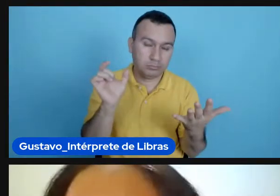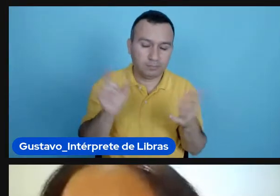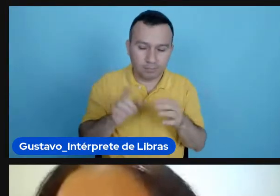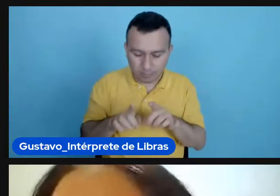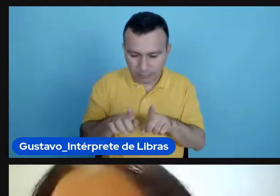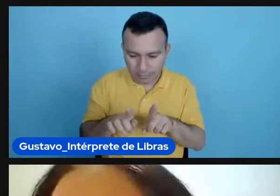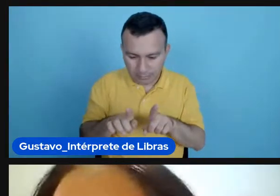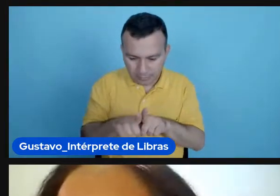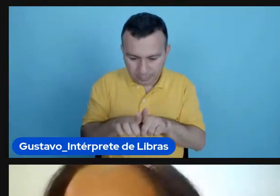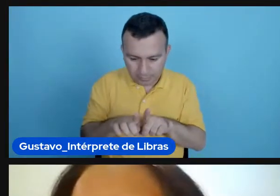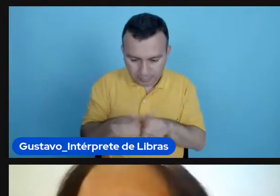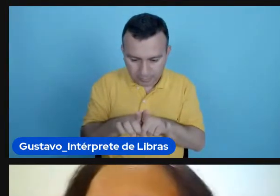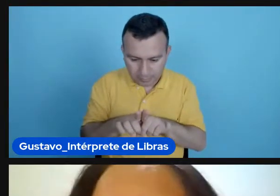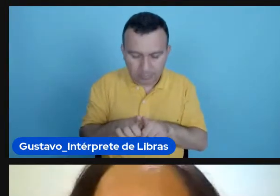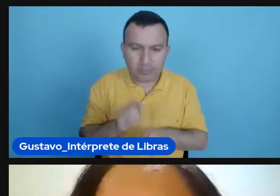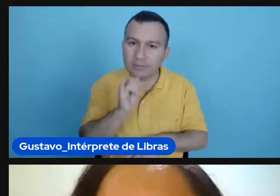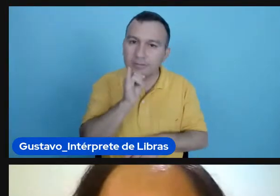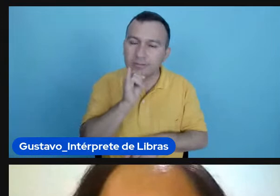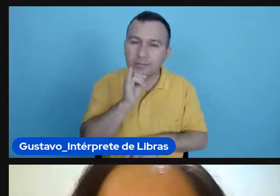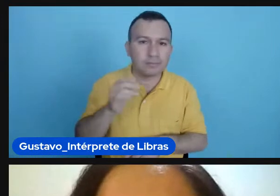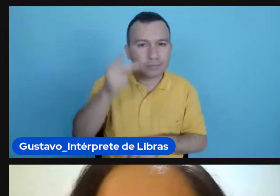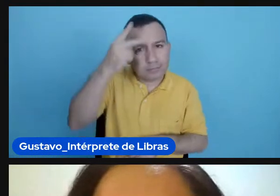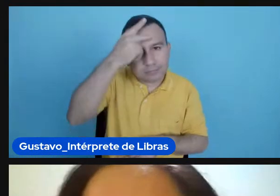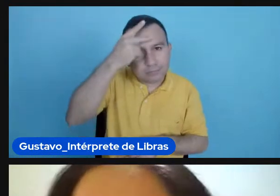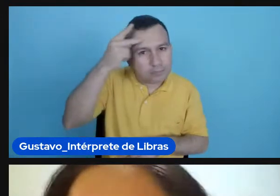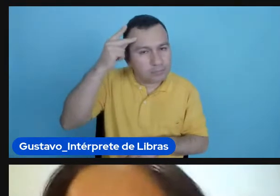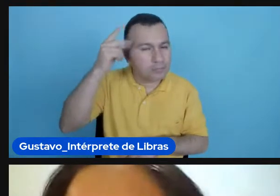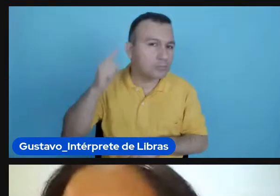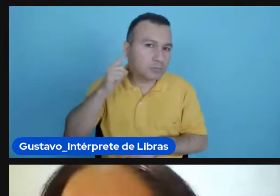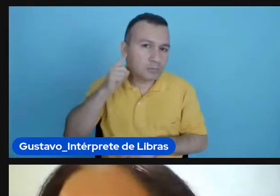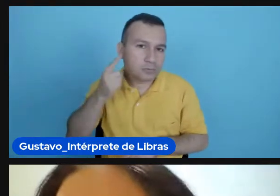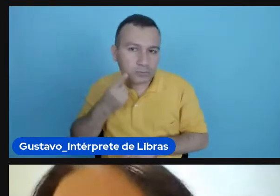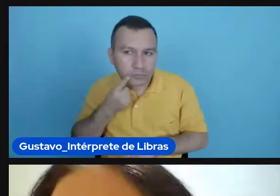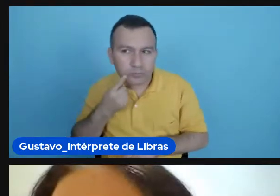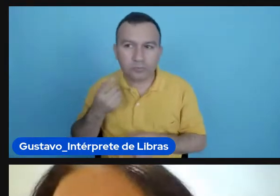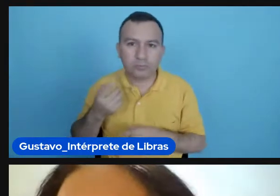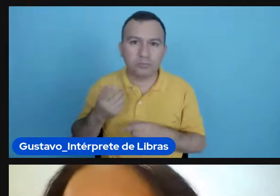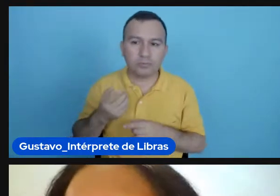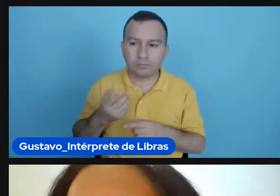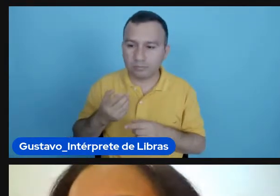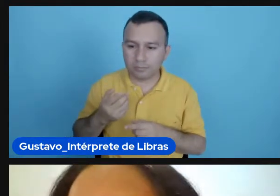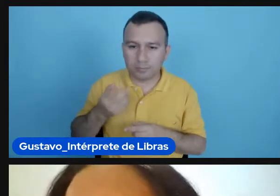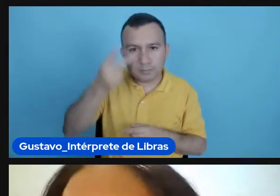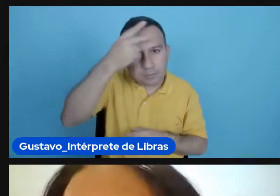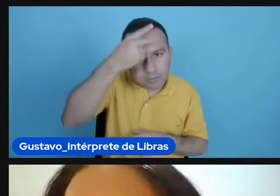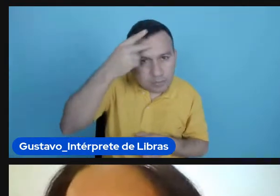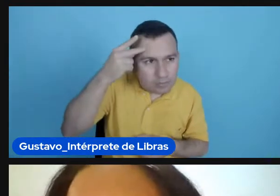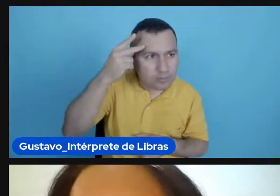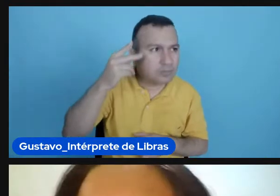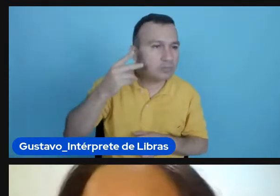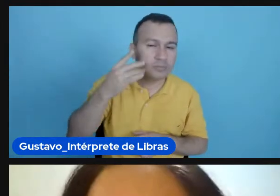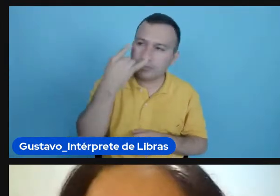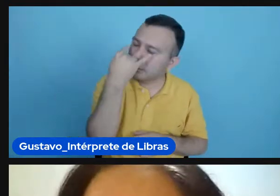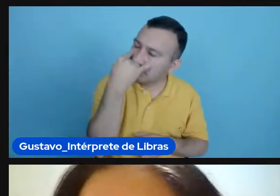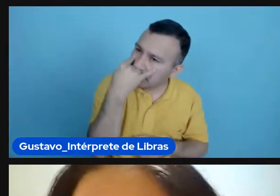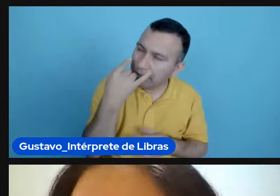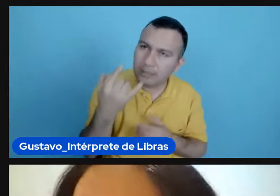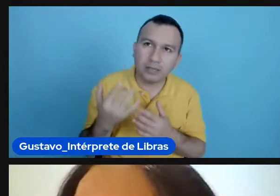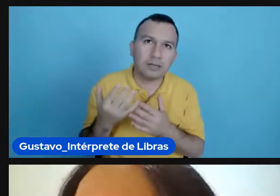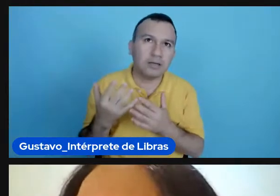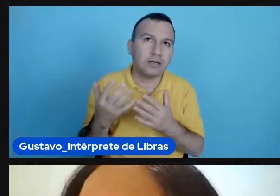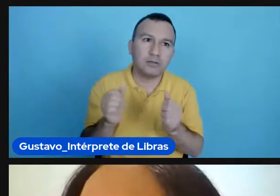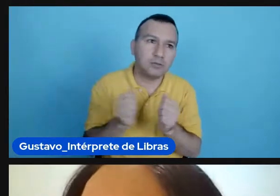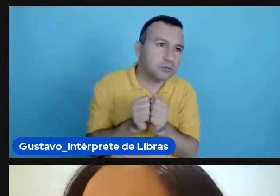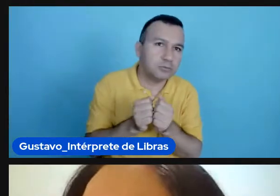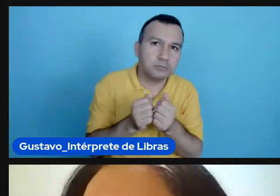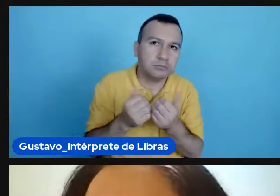principalmente, pessoas surdas e pessoas cegas com pessoas que enxergam e pessoas que